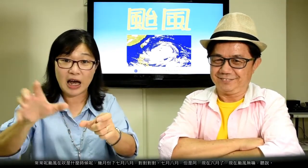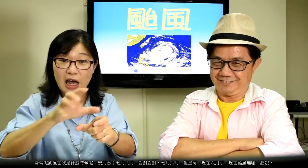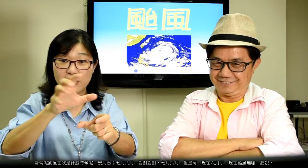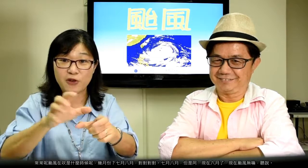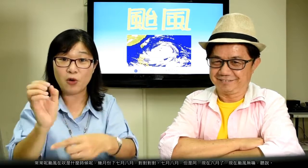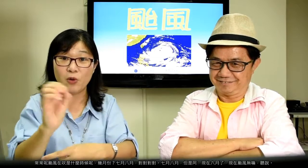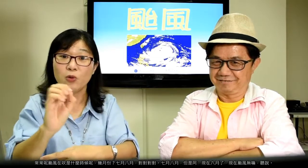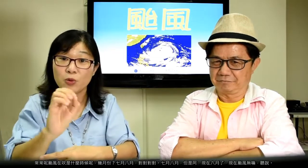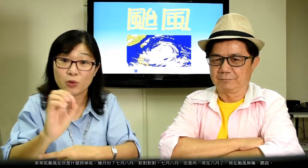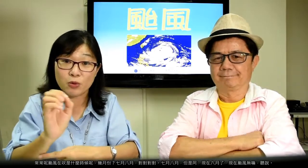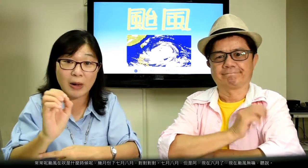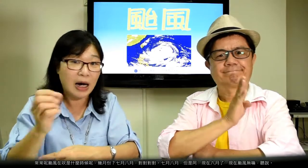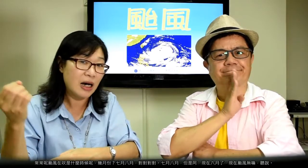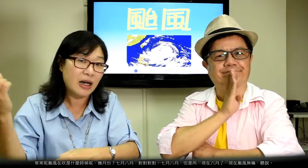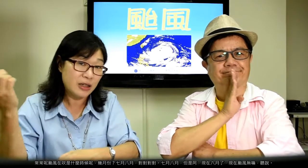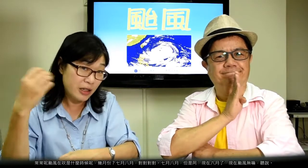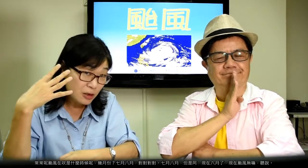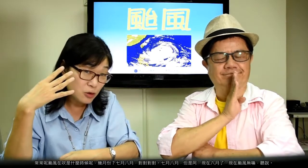台风无嘛，听说